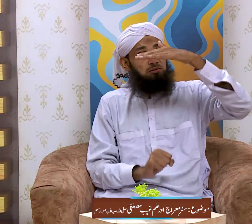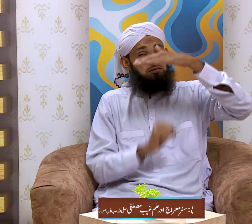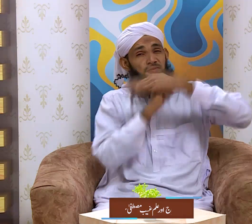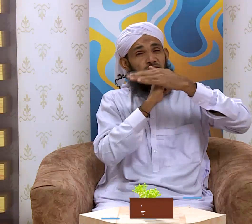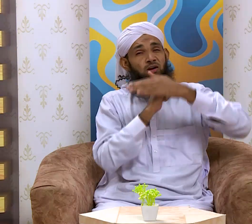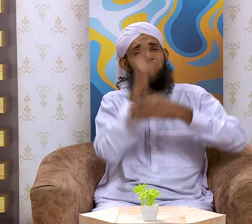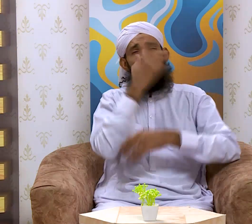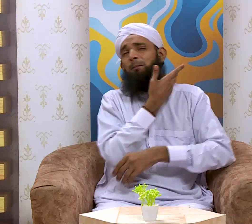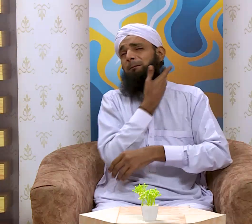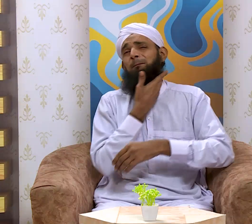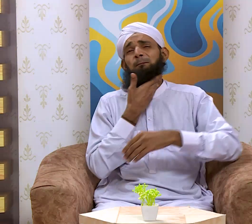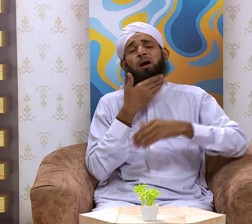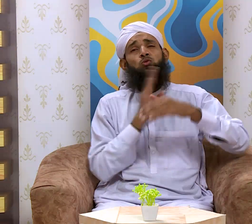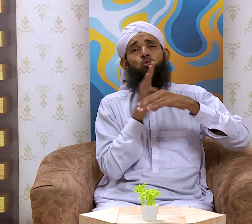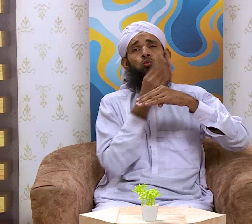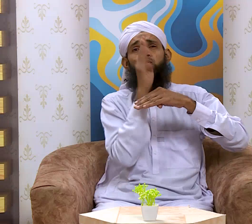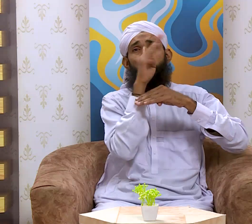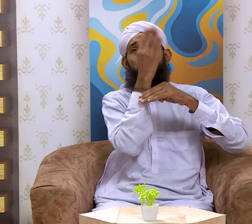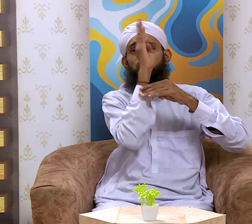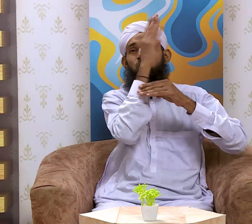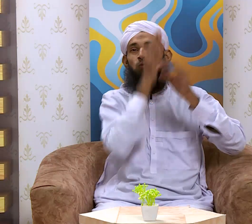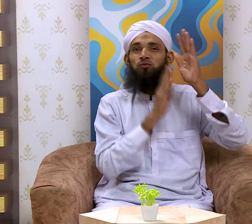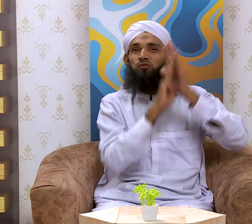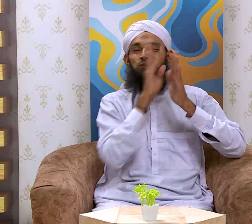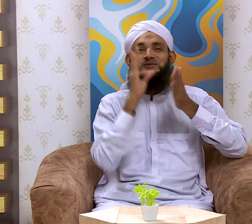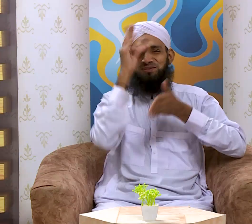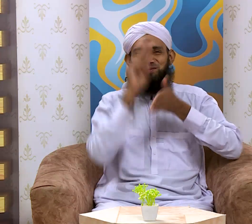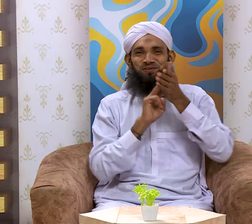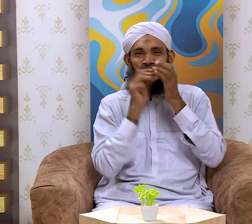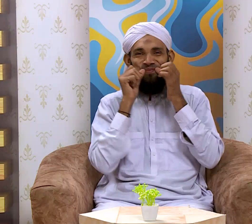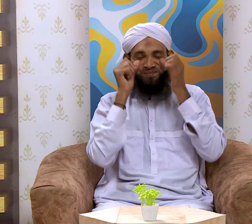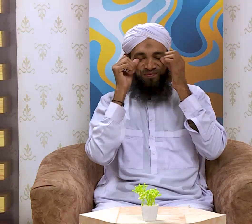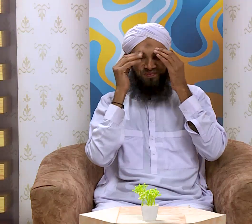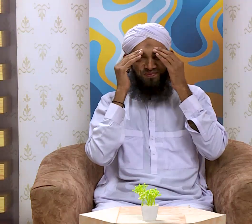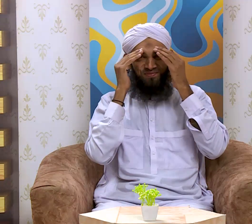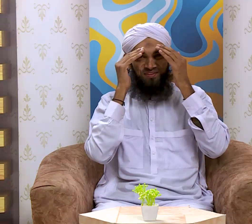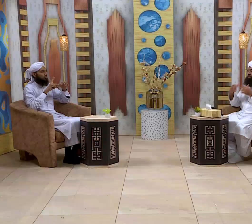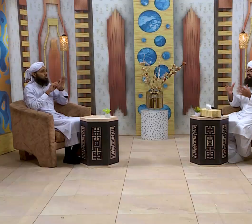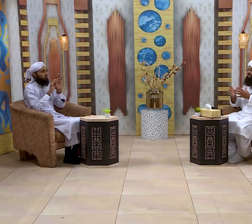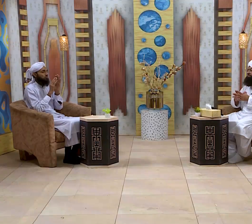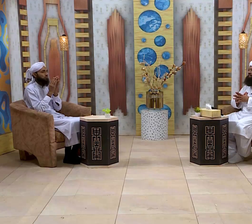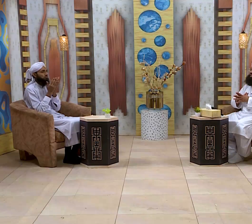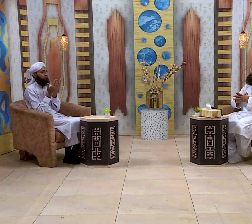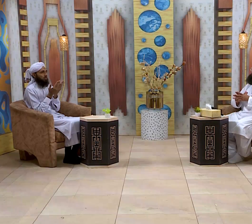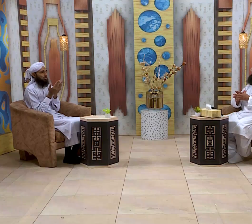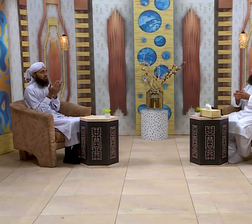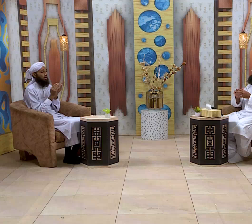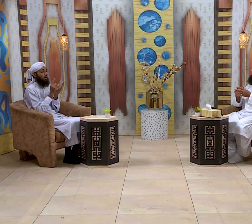جہاں تک اللہ پاک نے چاہا آپ علیہ السلام کو فیض یاب فرمایا۔ قرآن کریم میں اللہ پاک نے اس واقعے